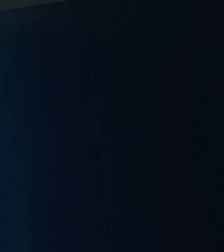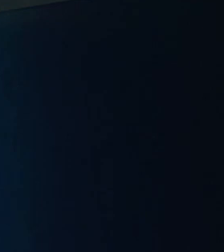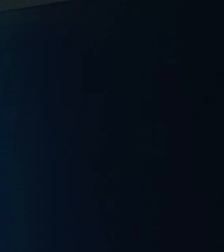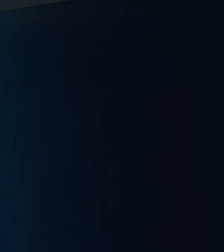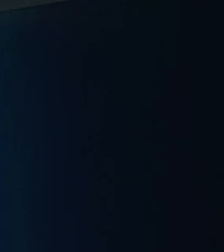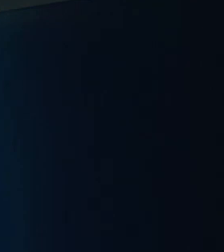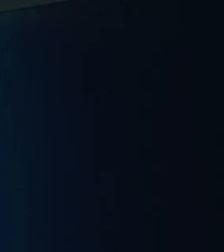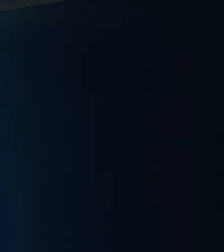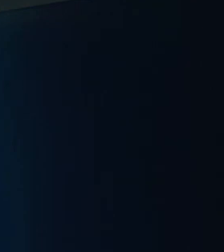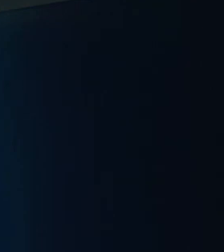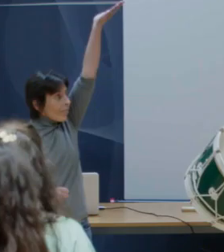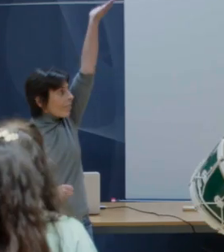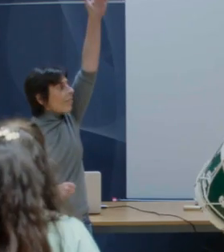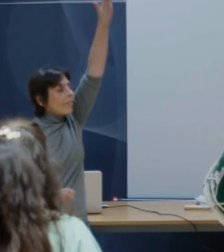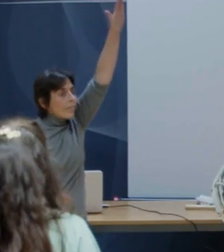tch.